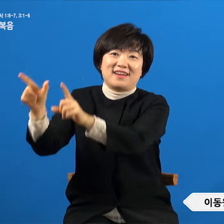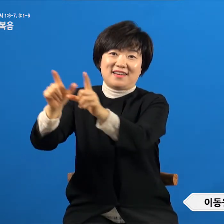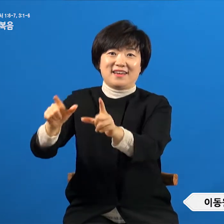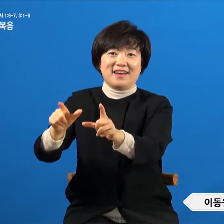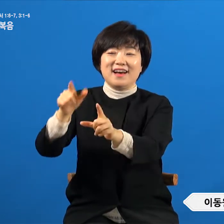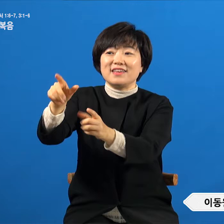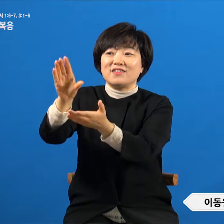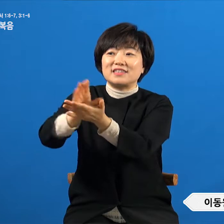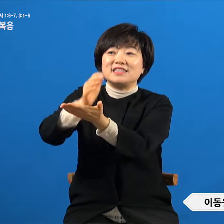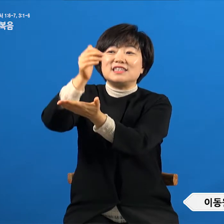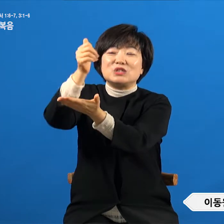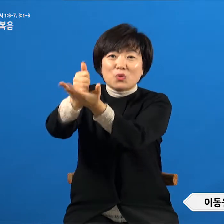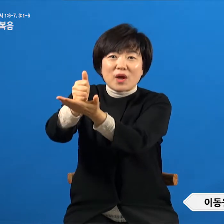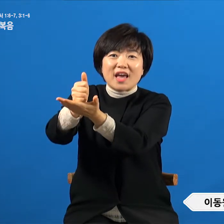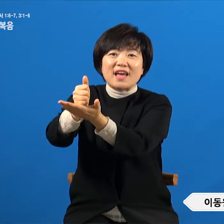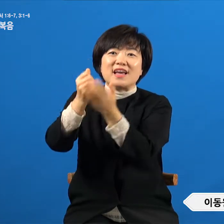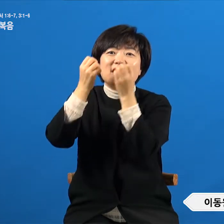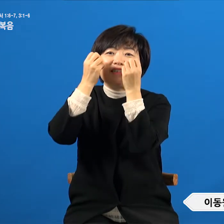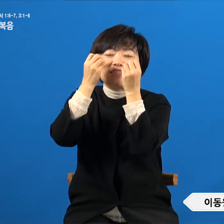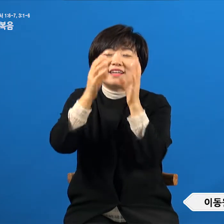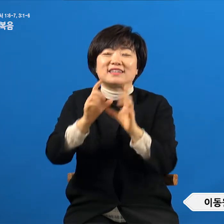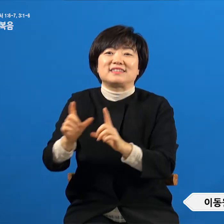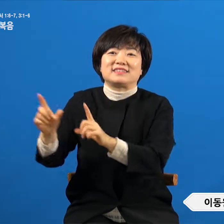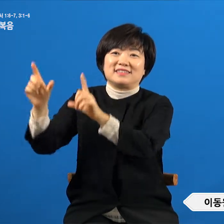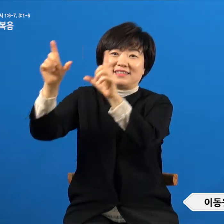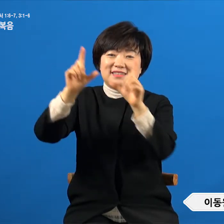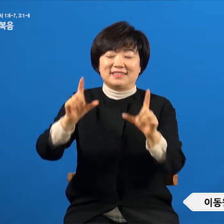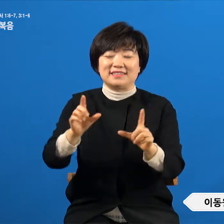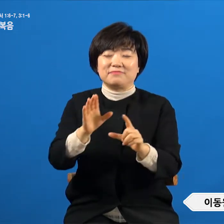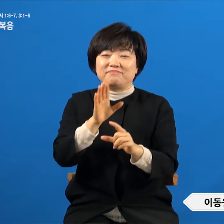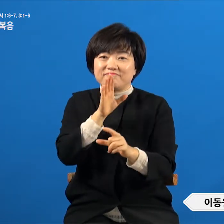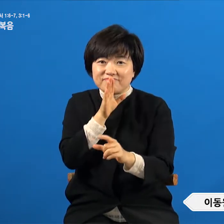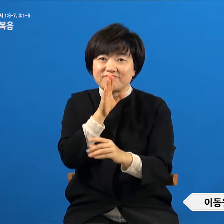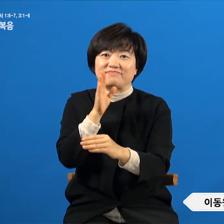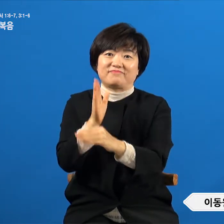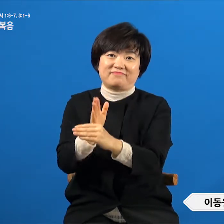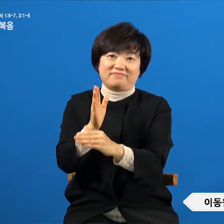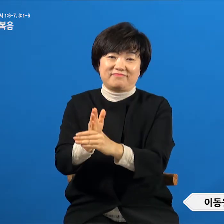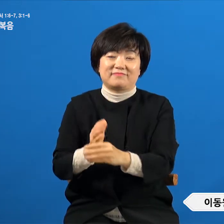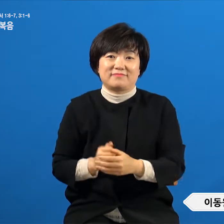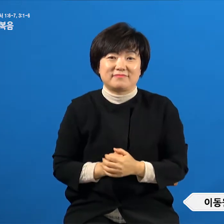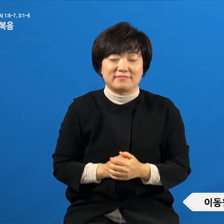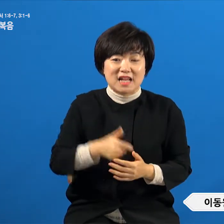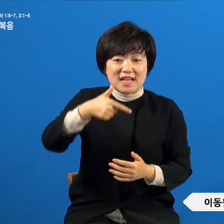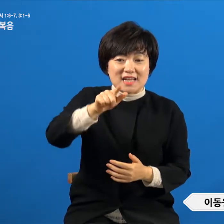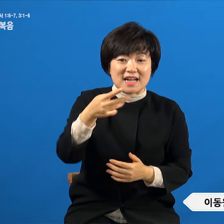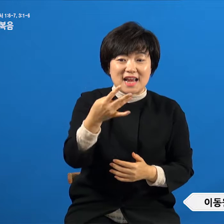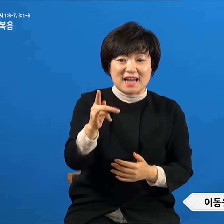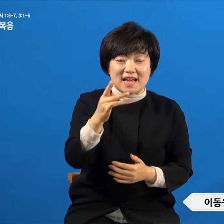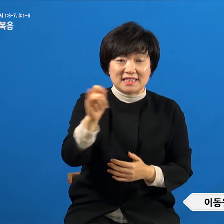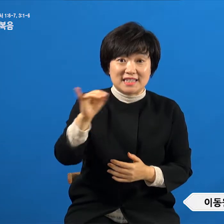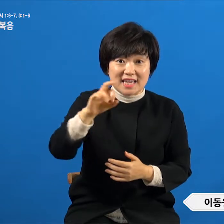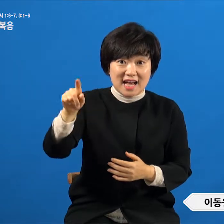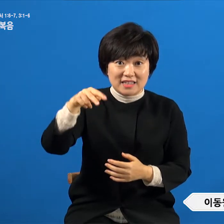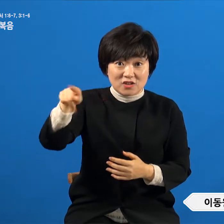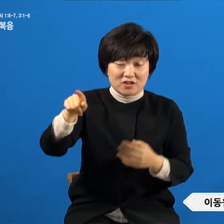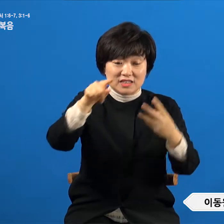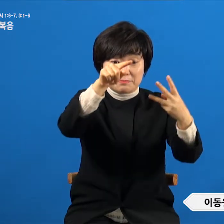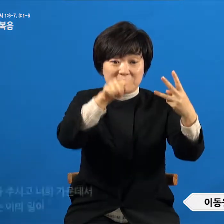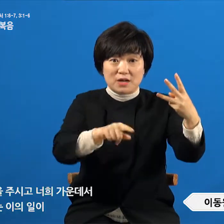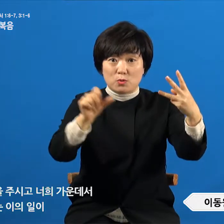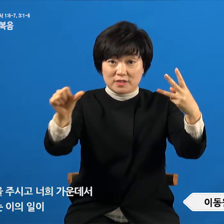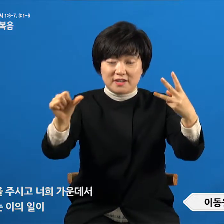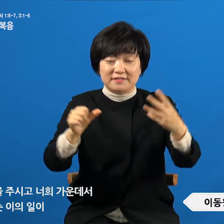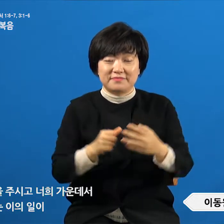것입니다. 이것이 그리스도인의 생활의 본질이에요. 자, 갈라디아 3장 5절을 읽겠습니다.